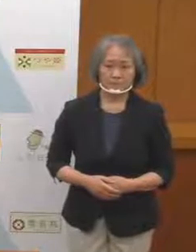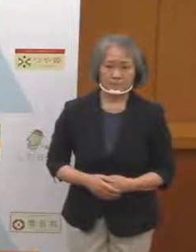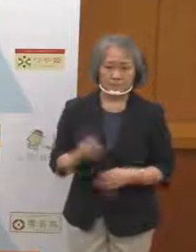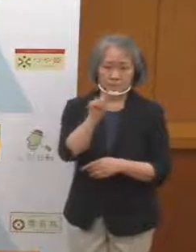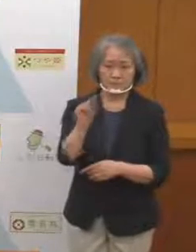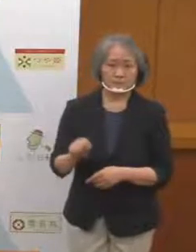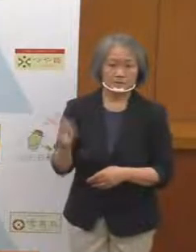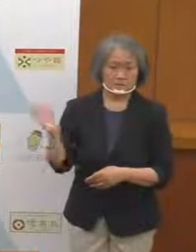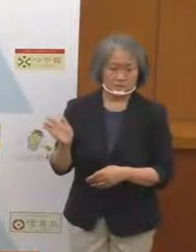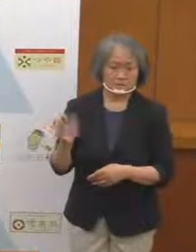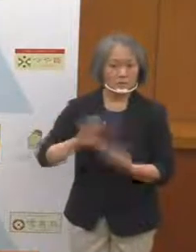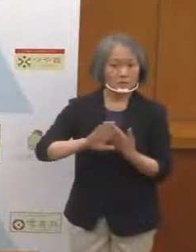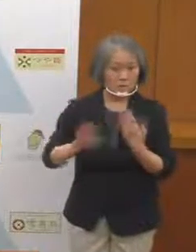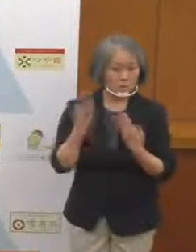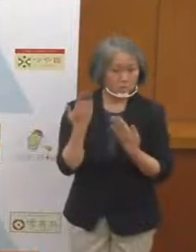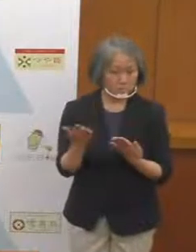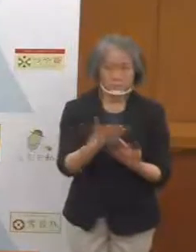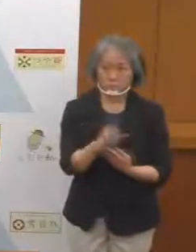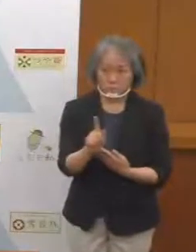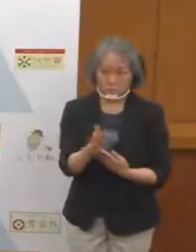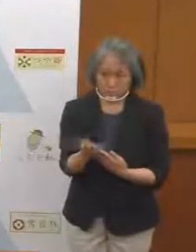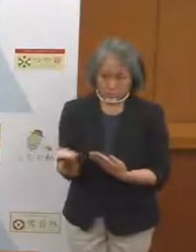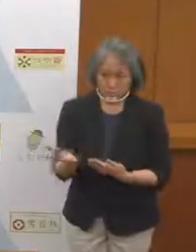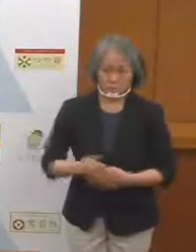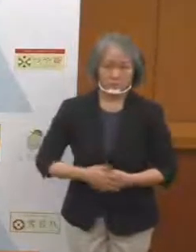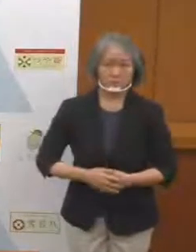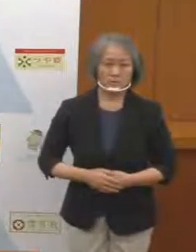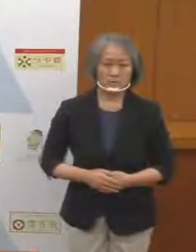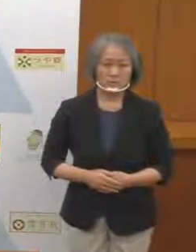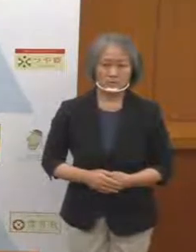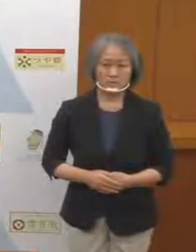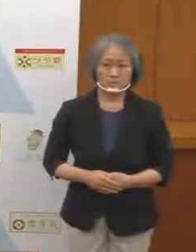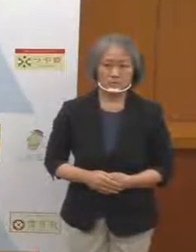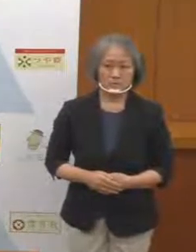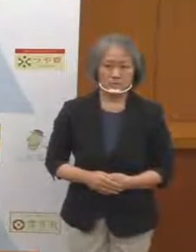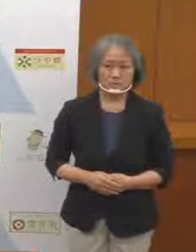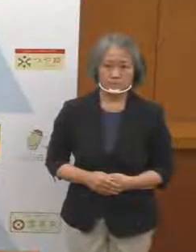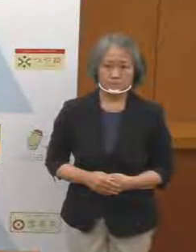他に記者の皆様からご質問がありましたらお願いいたします